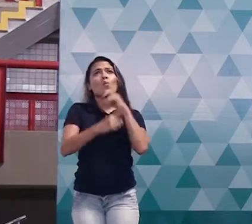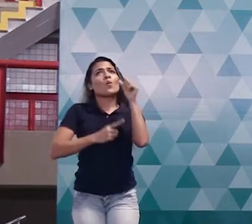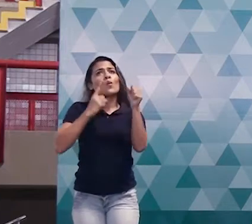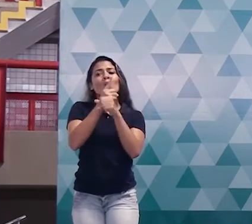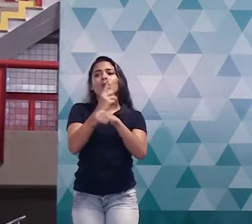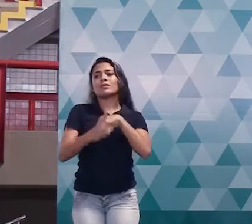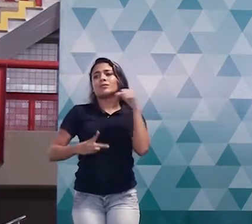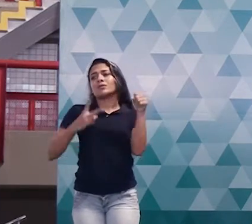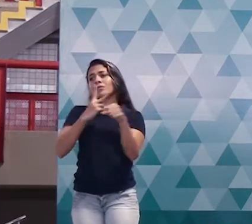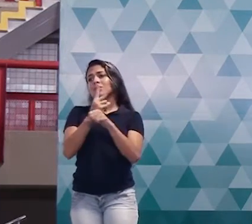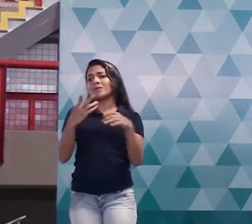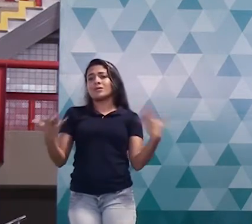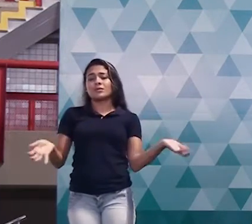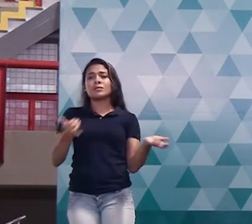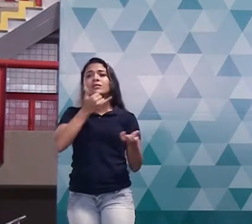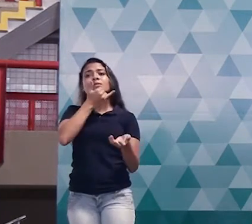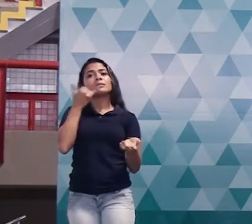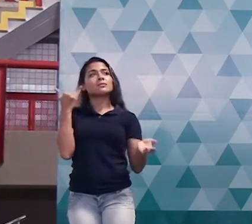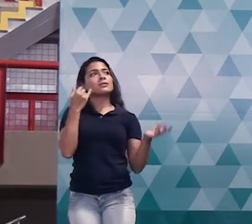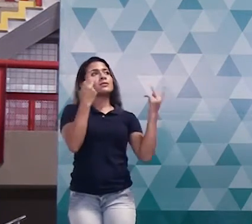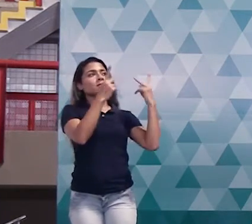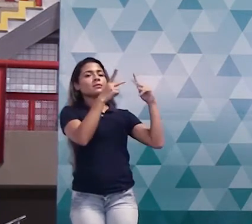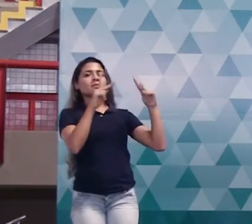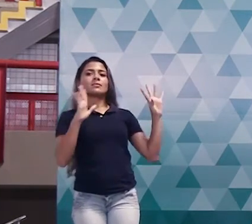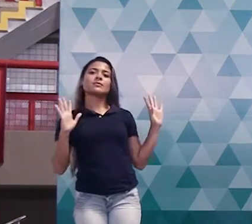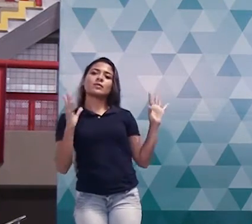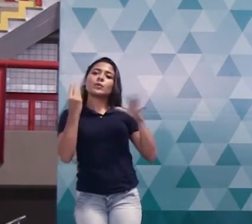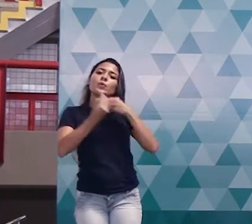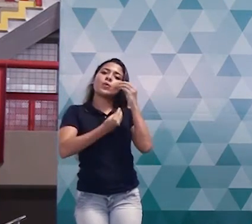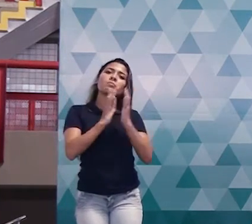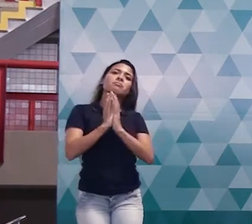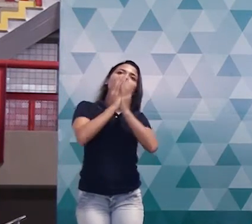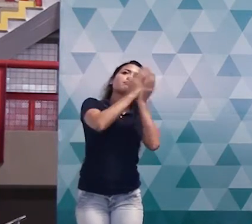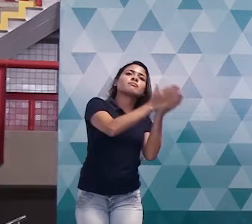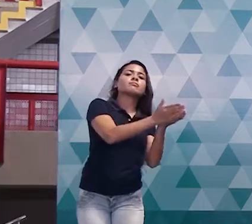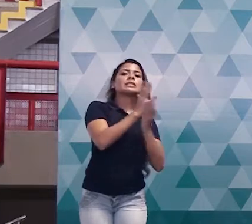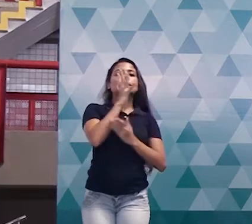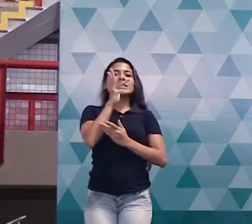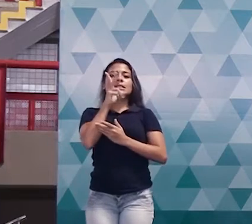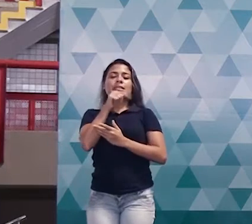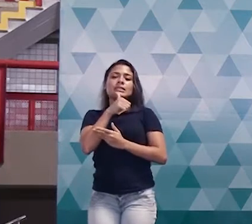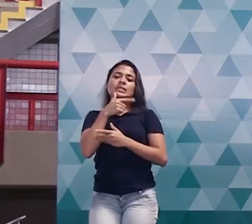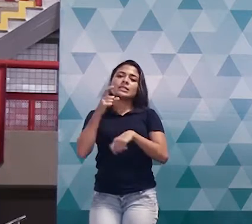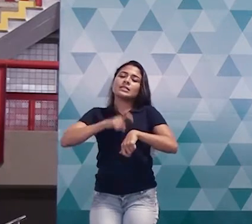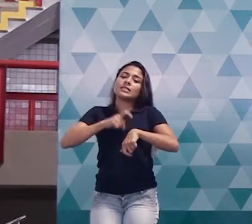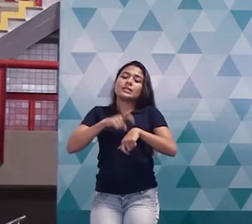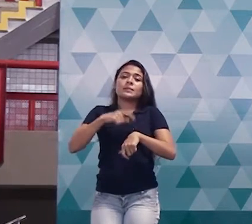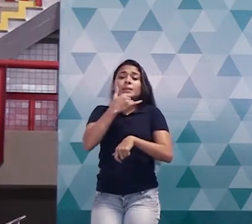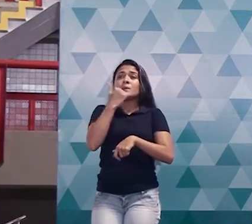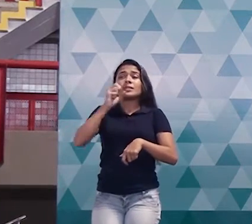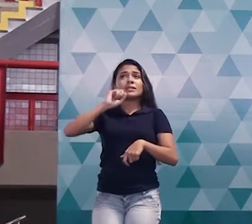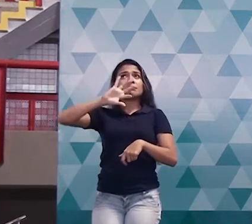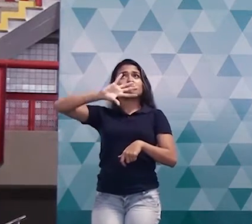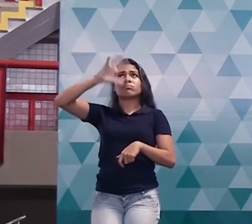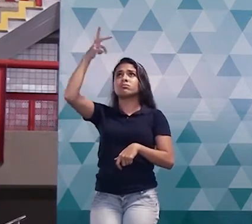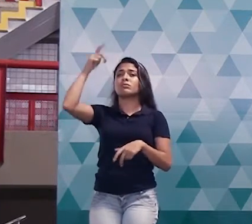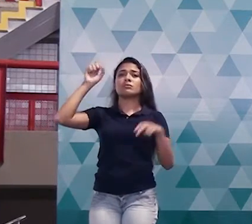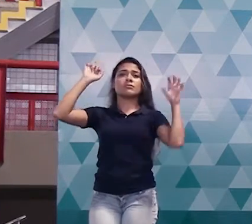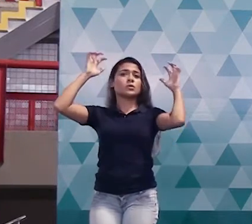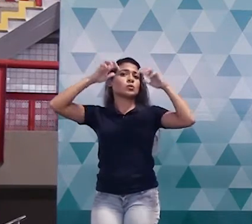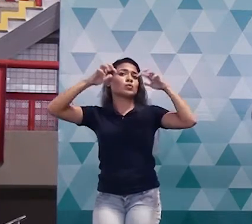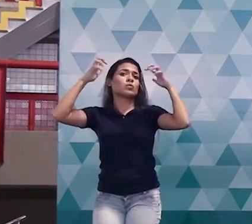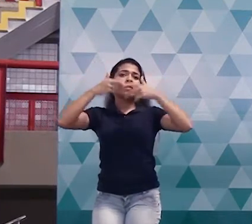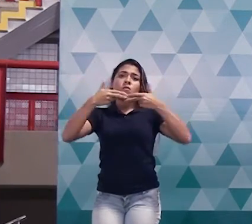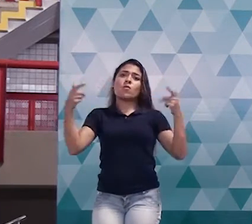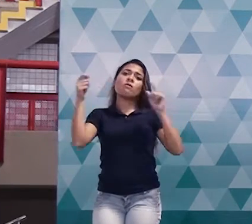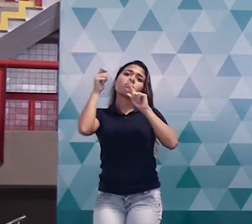chegar, dependendo do mar, como é que vai estar, porque as caravelas vão depender do tempo, né? Se o tempo estiver tranquilo, a viagem dura 4 meses,